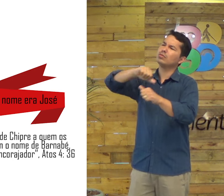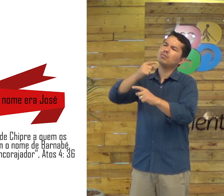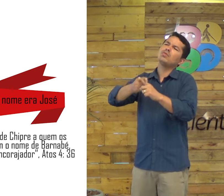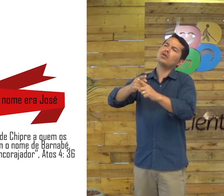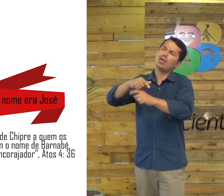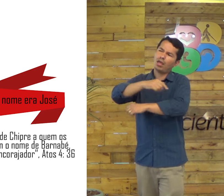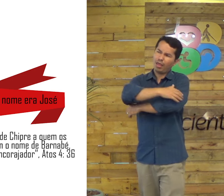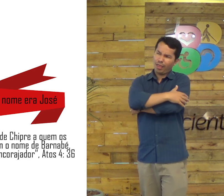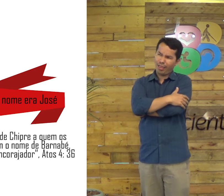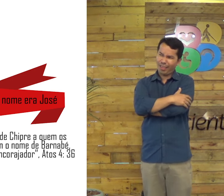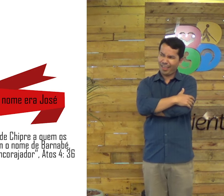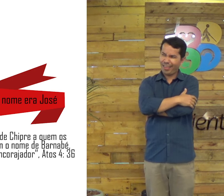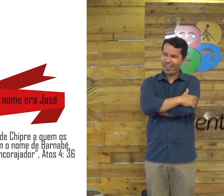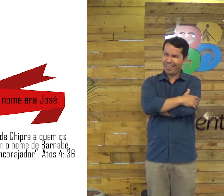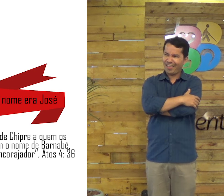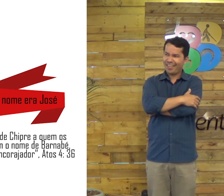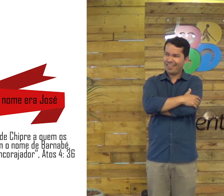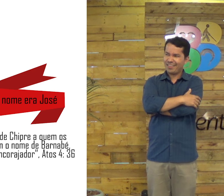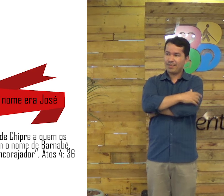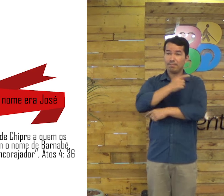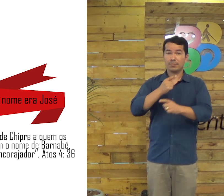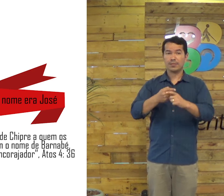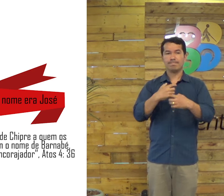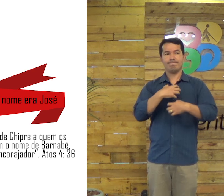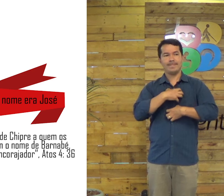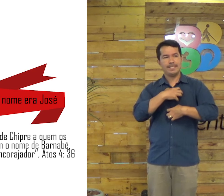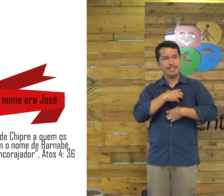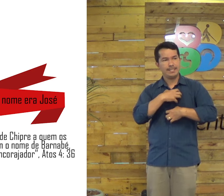Mas, por que Deus mudou os nomes? Por que Deus mudou esses nomes?